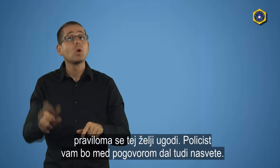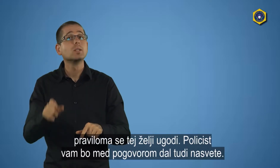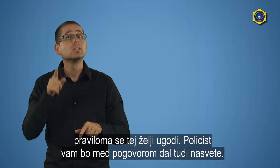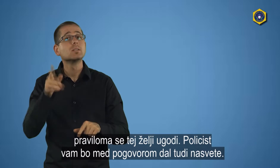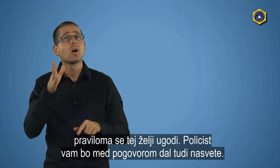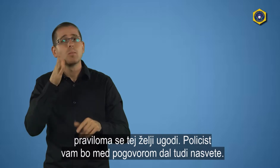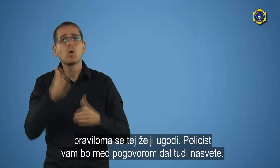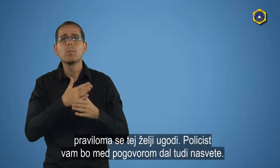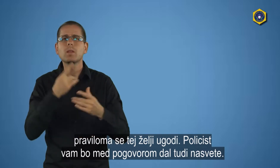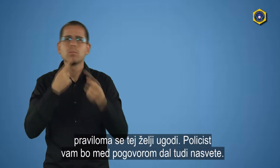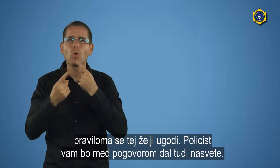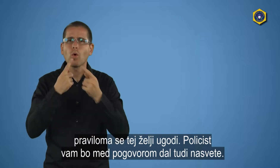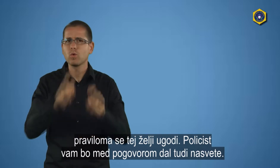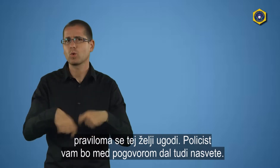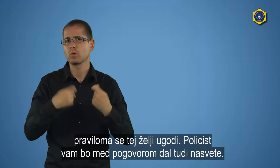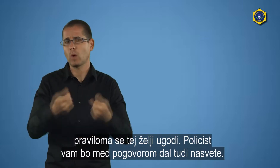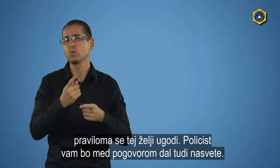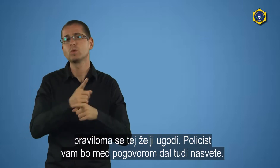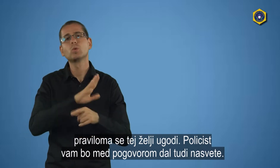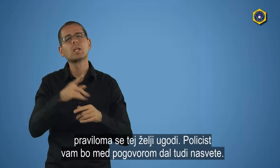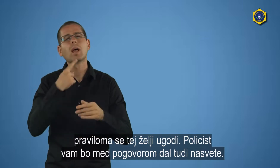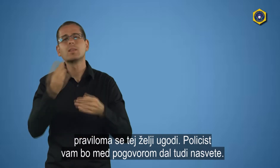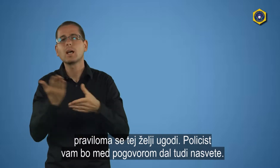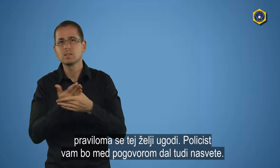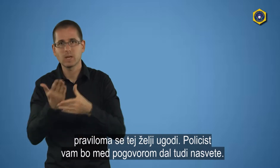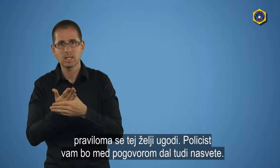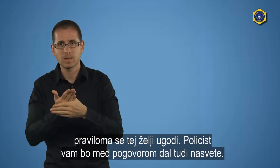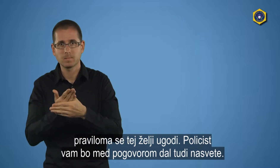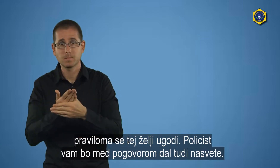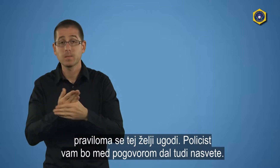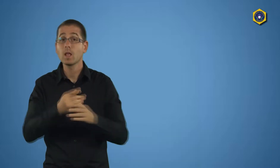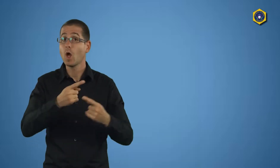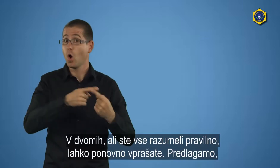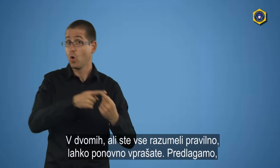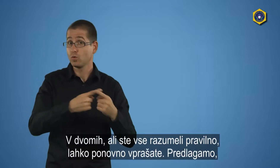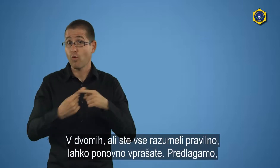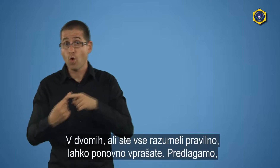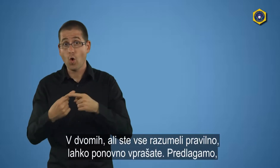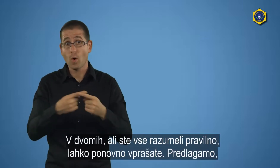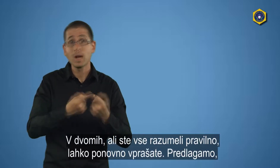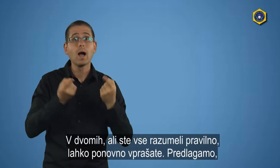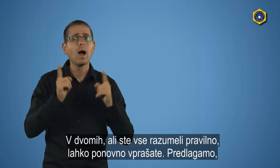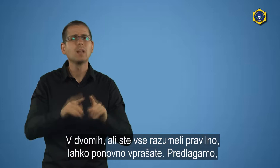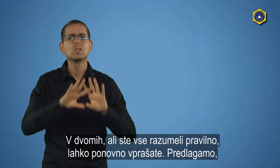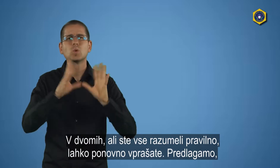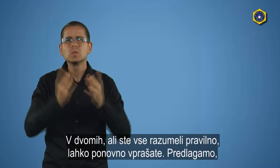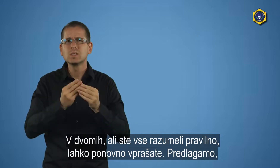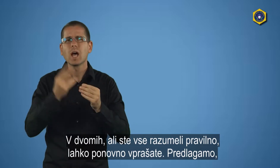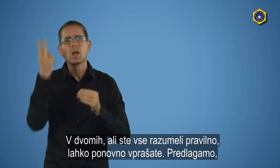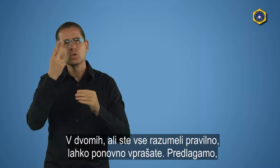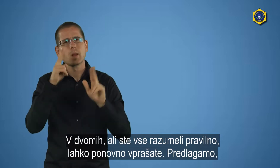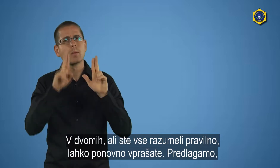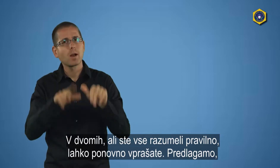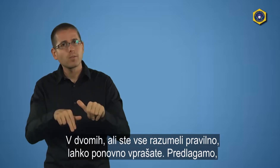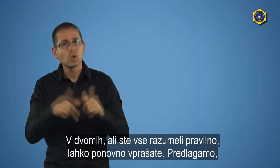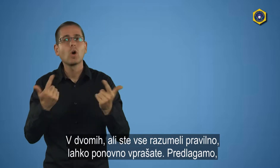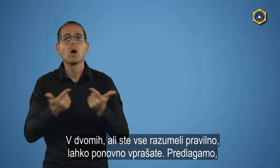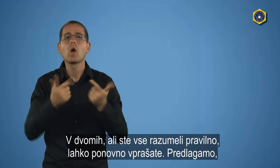Policist vam bo med pogovorom dal tudi nasvete. V dvomih, ali ste vse razumeli pravilno,